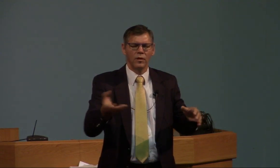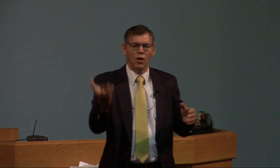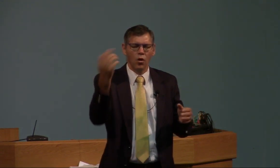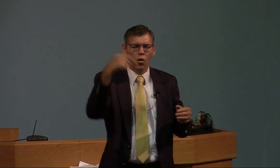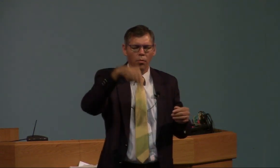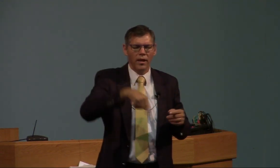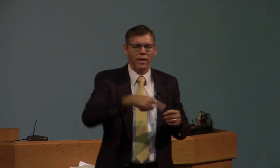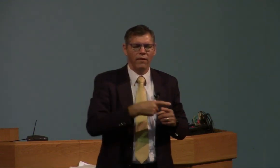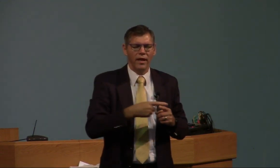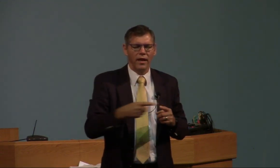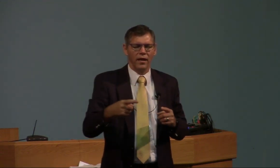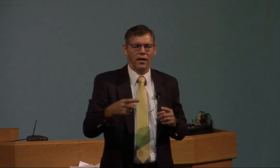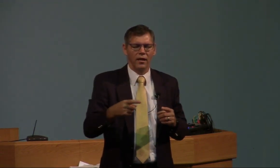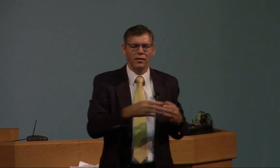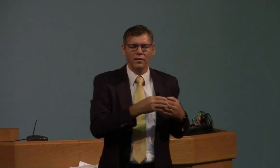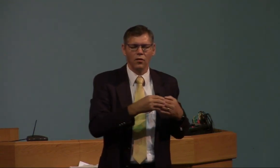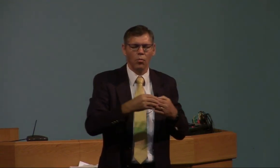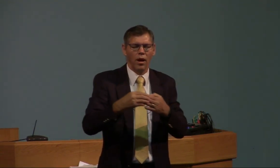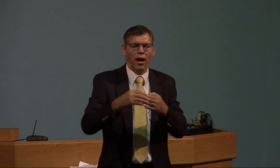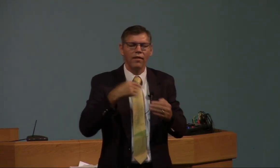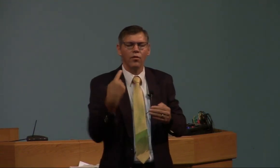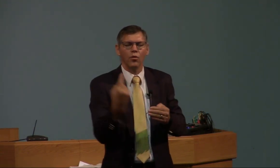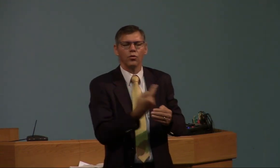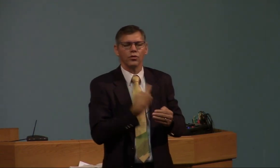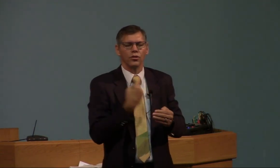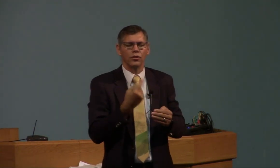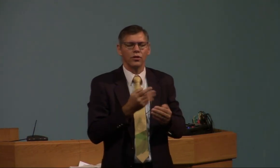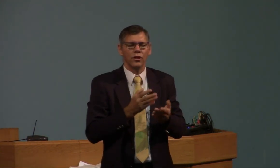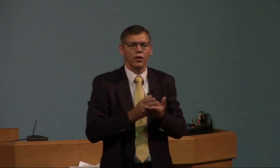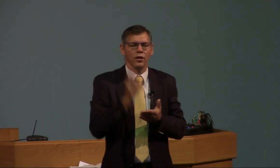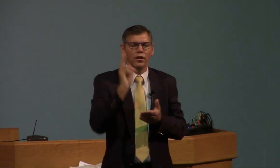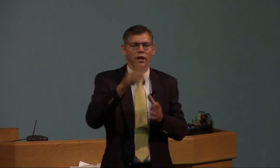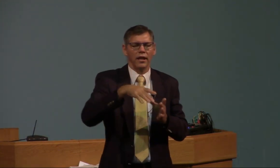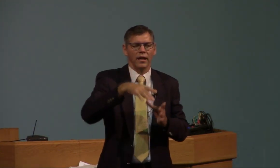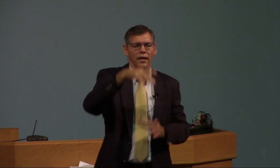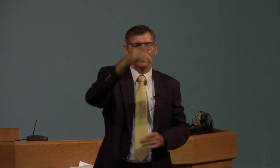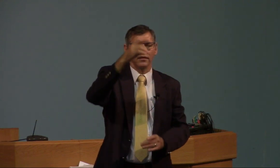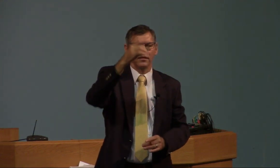Kom hierdie week, kom lei vir ons, hierdie.